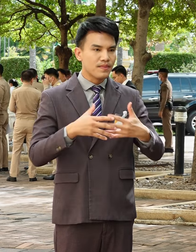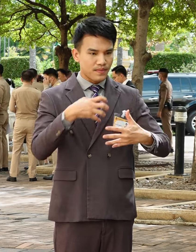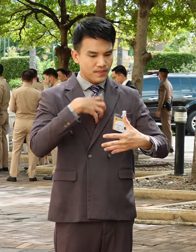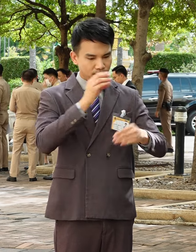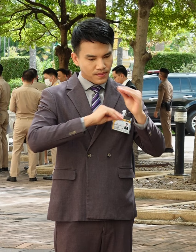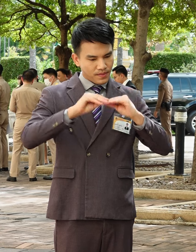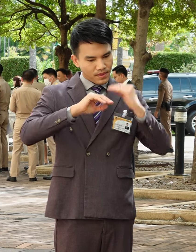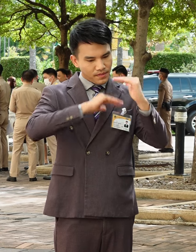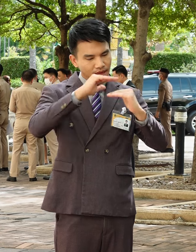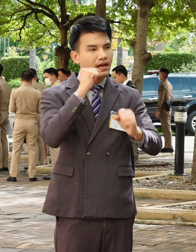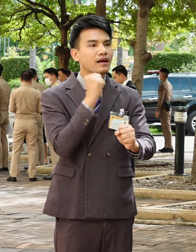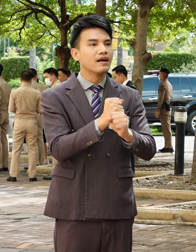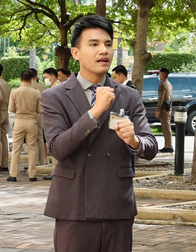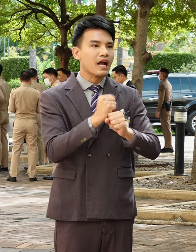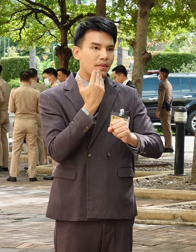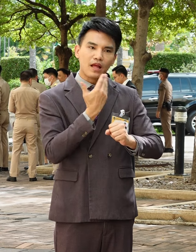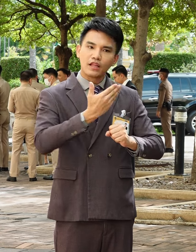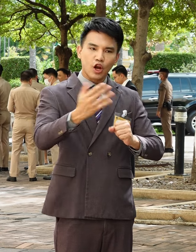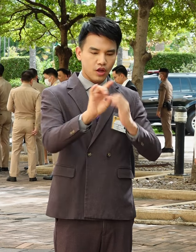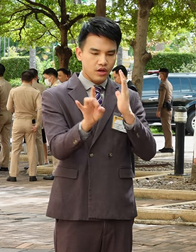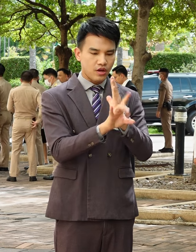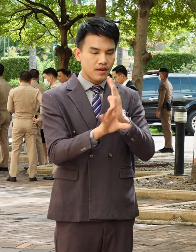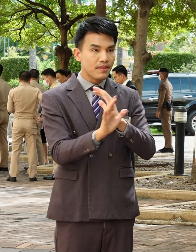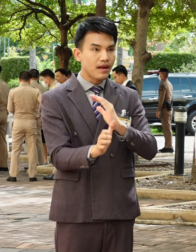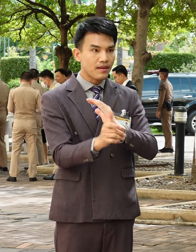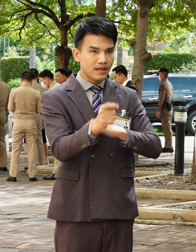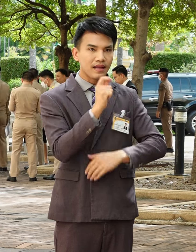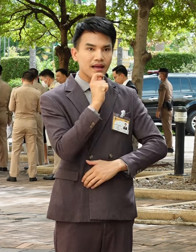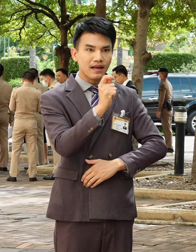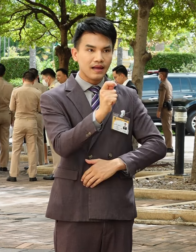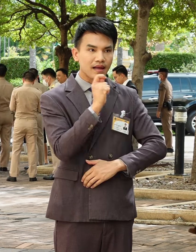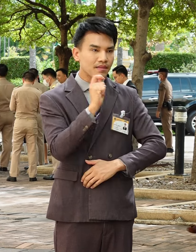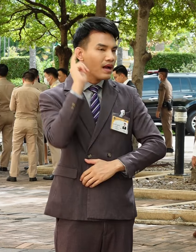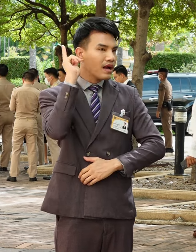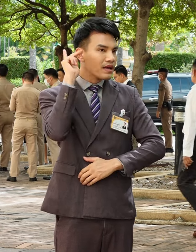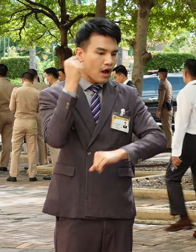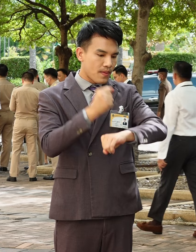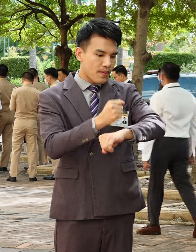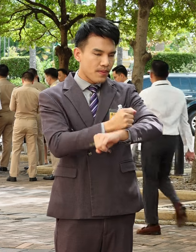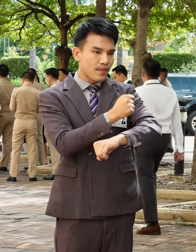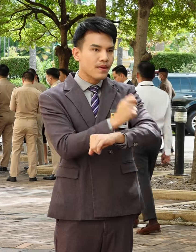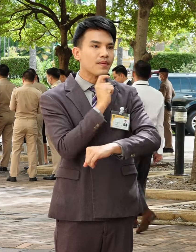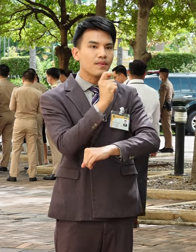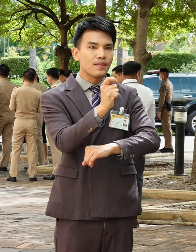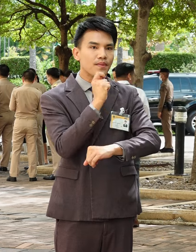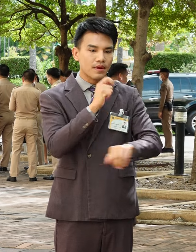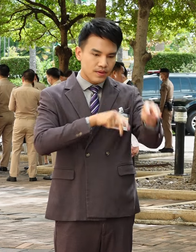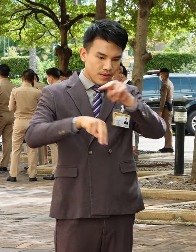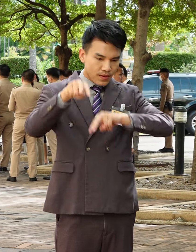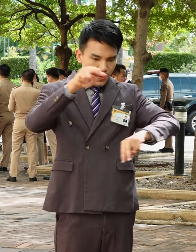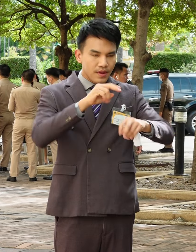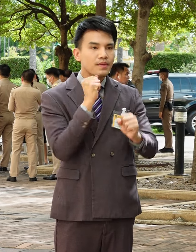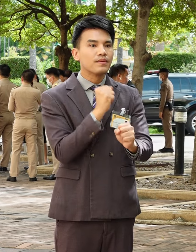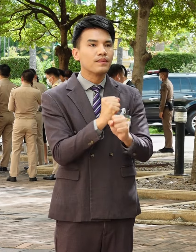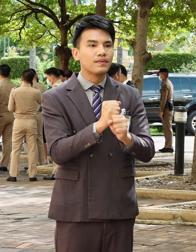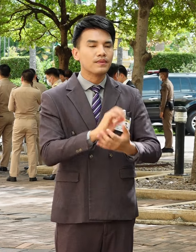การดำเนินงานอย่างสม่ำเสมอแล้วก็ประสิทธิภาพของการให้สัมภาษณ์นะครับรวมถึงการสัมภาษณ์แรงงานนะครับในระหว่างที่ตรวจสอบรวม